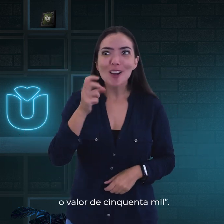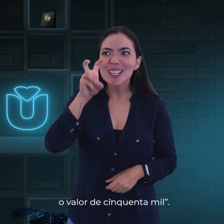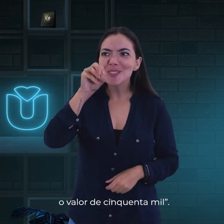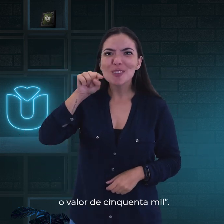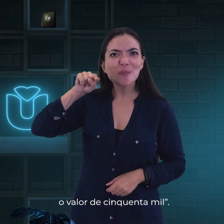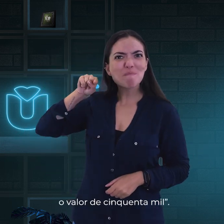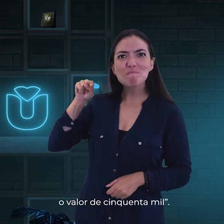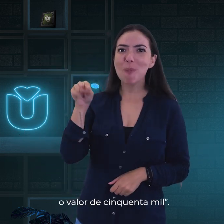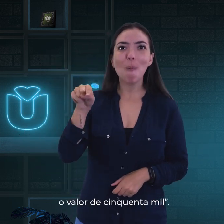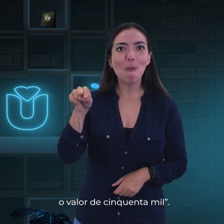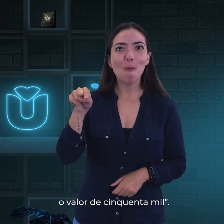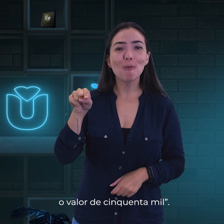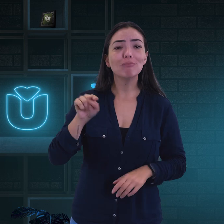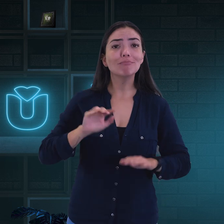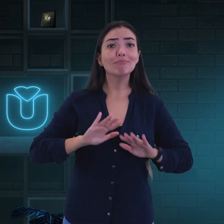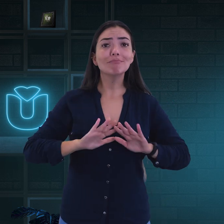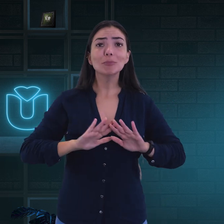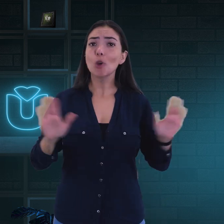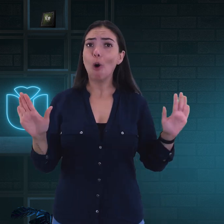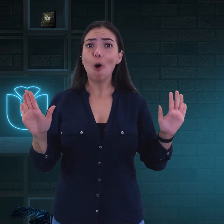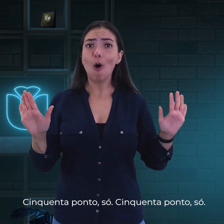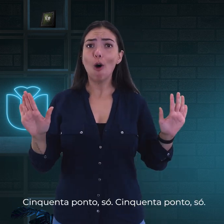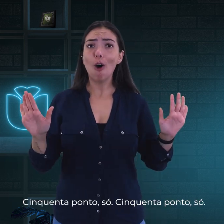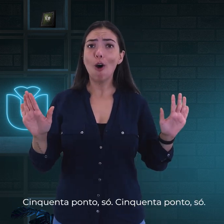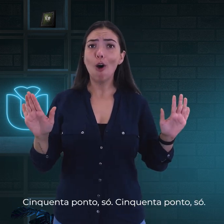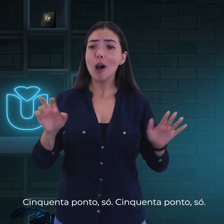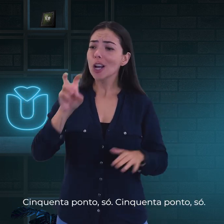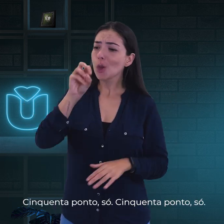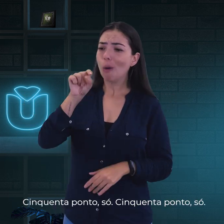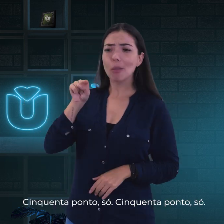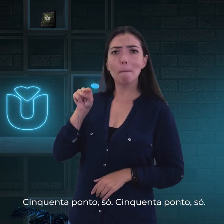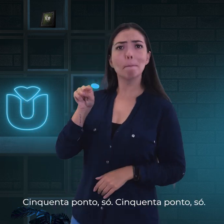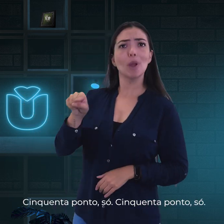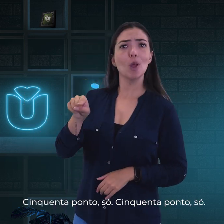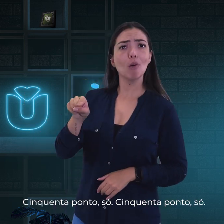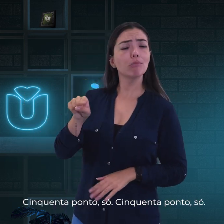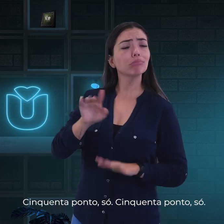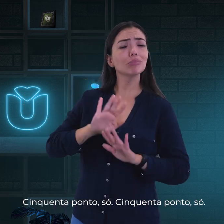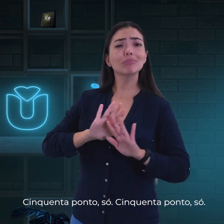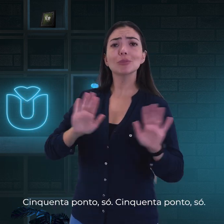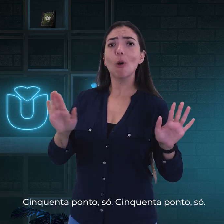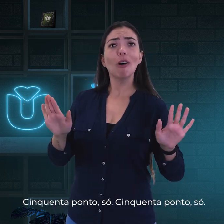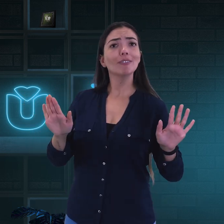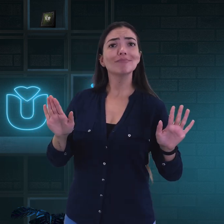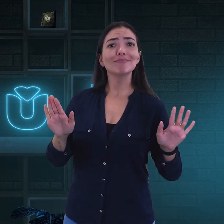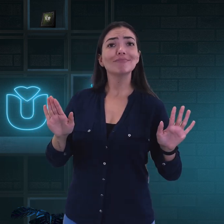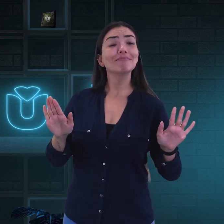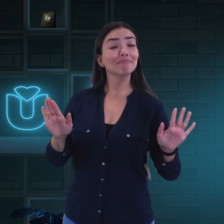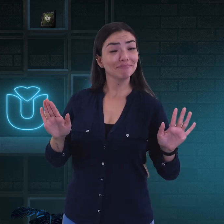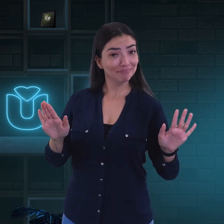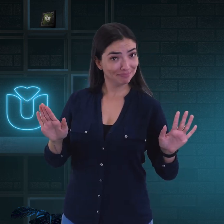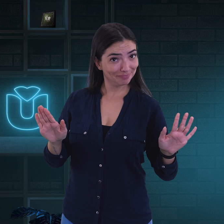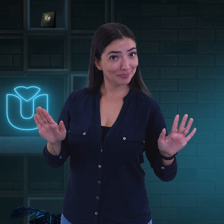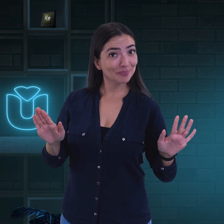valor 50 mil. 50 pontos só? 50 pontos só.